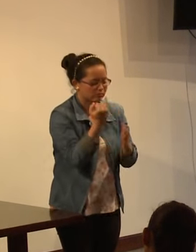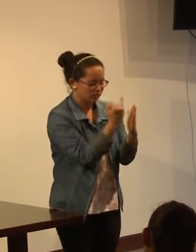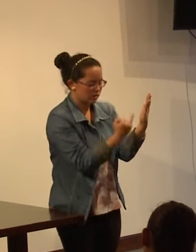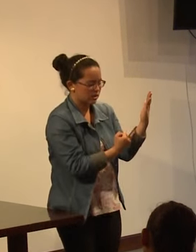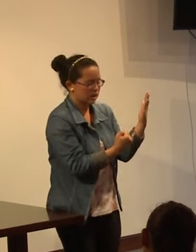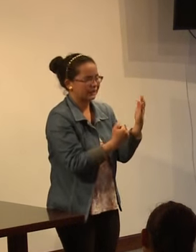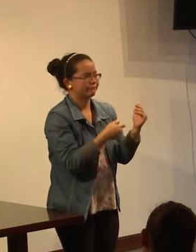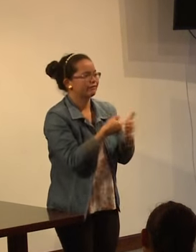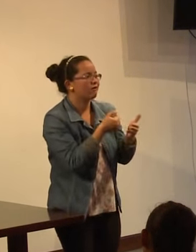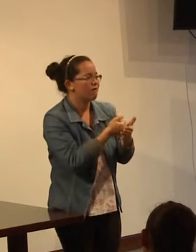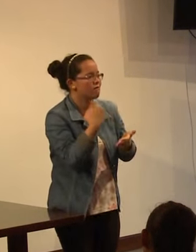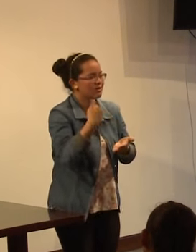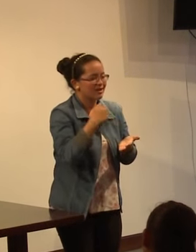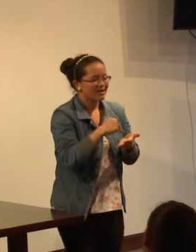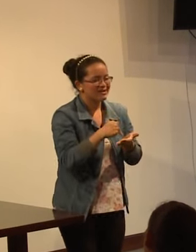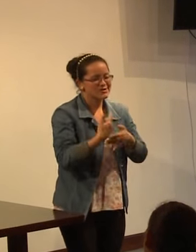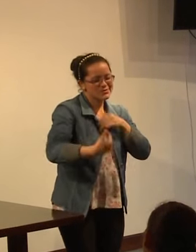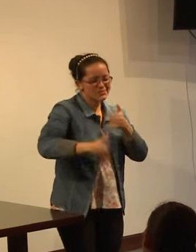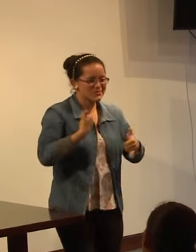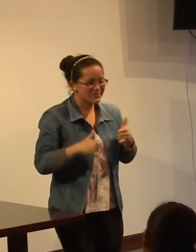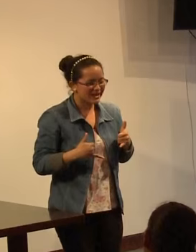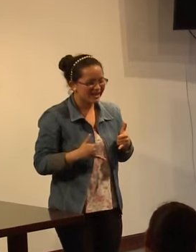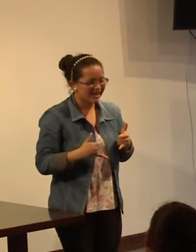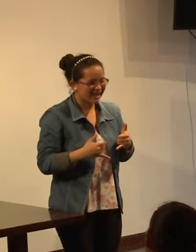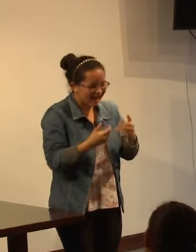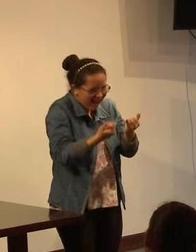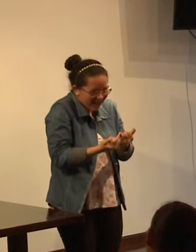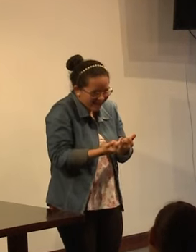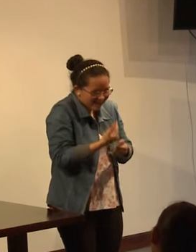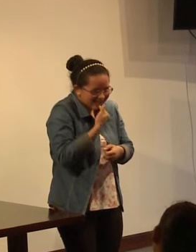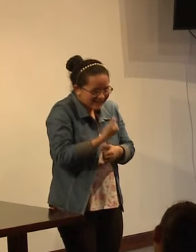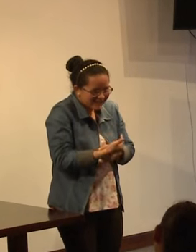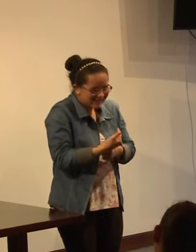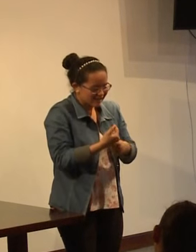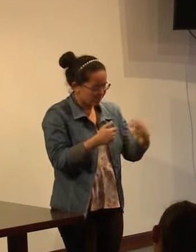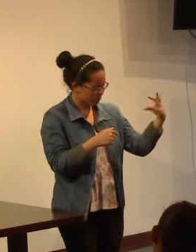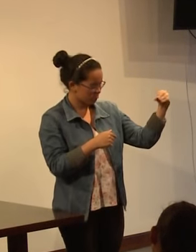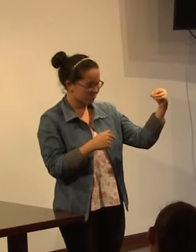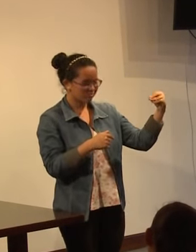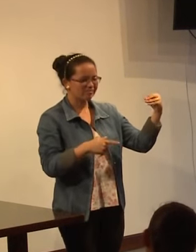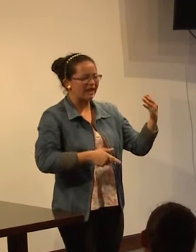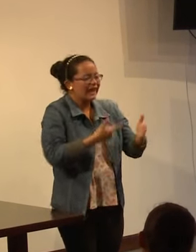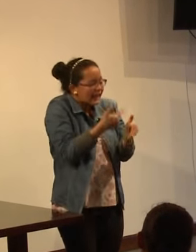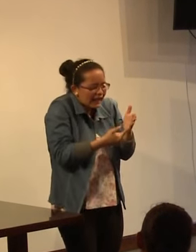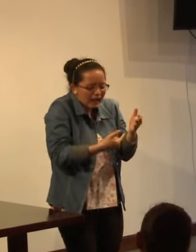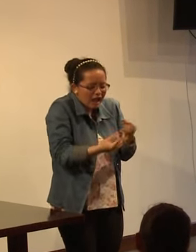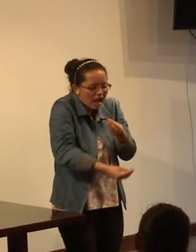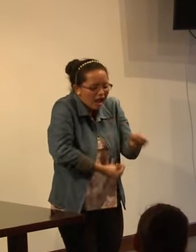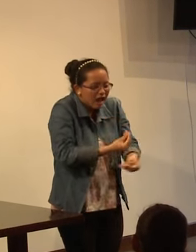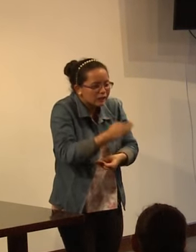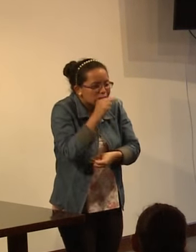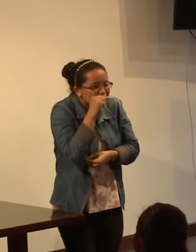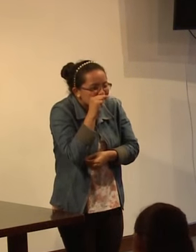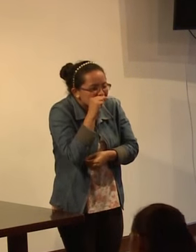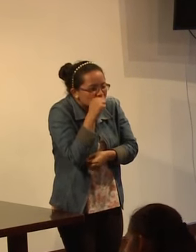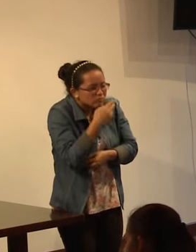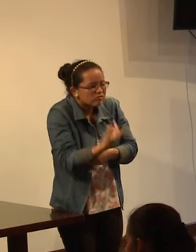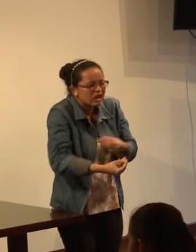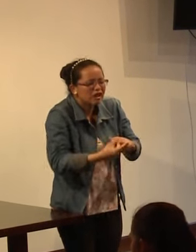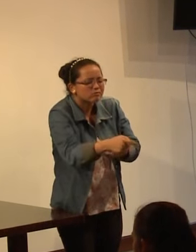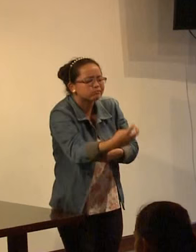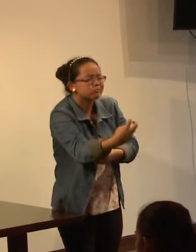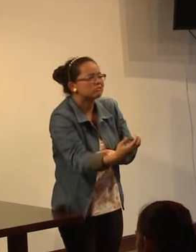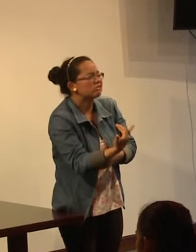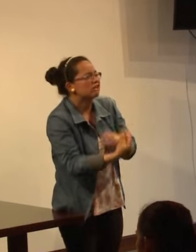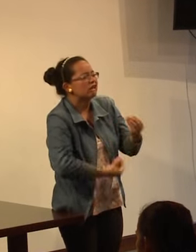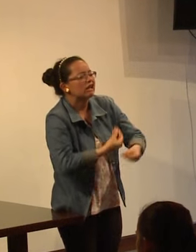cuando intenta bailar, cuando intenta jugar haciendo esto que acabamos de hacer de la animación? ¿Qué está haciendo el niño comunal en los tres aspectos? ¿Qué se les